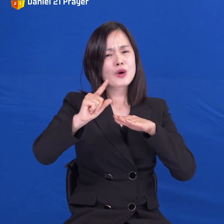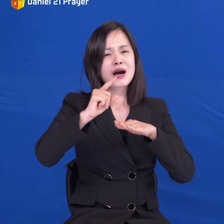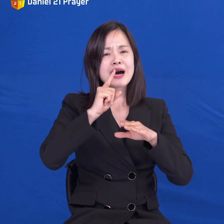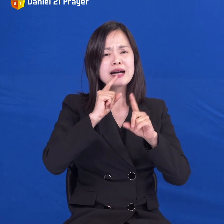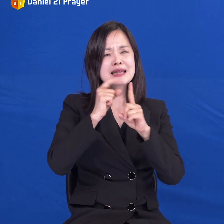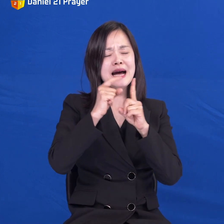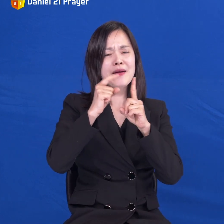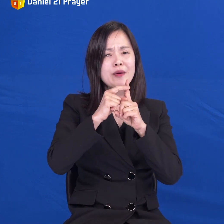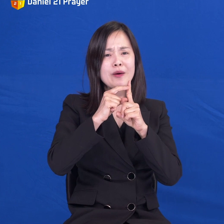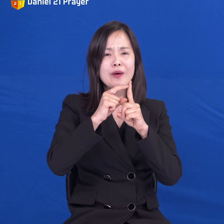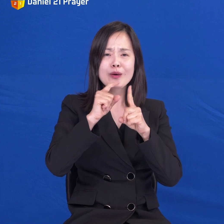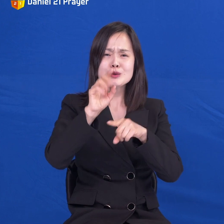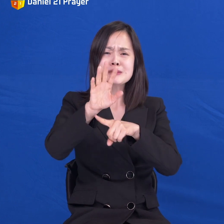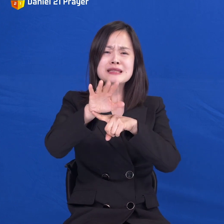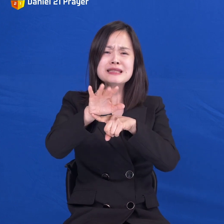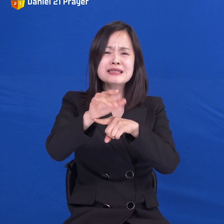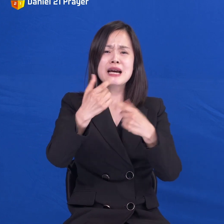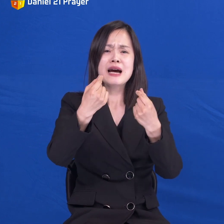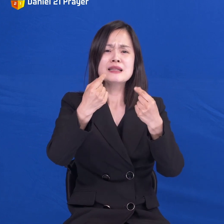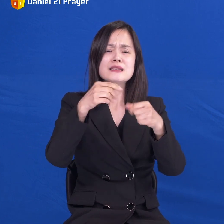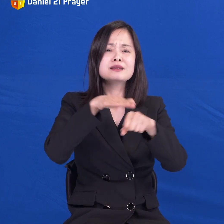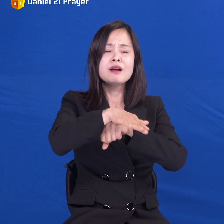선교를 하겠나? 그래서 제가